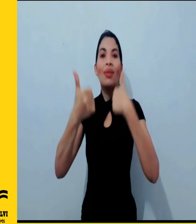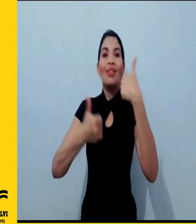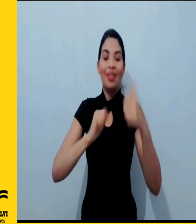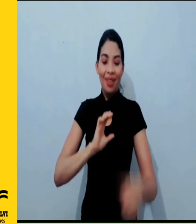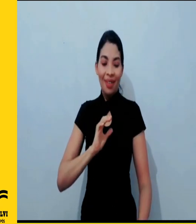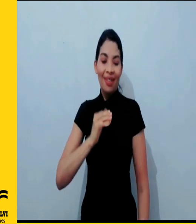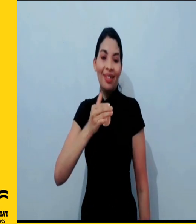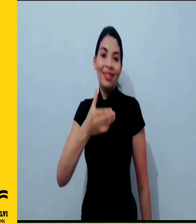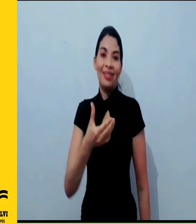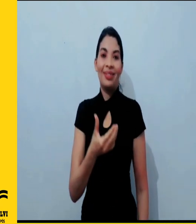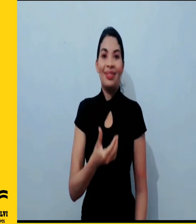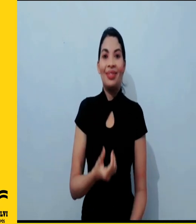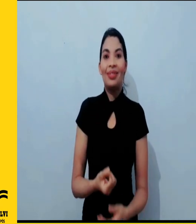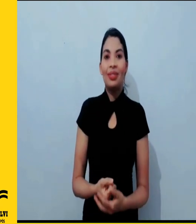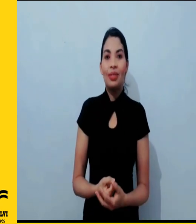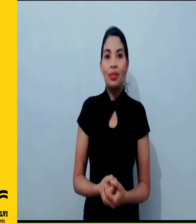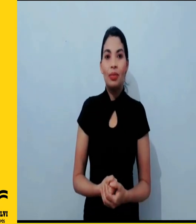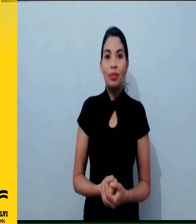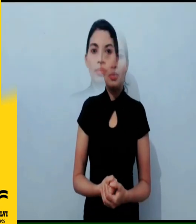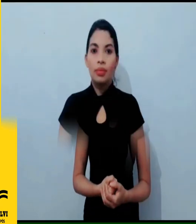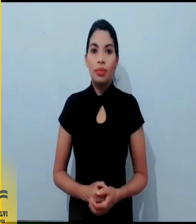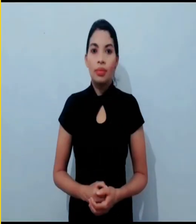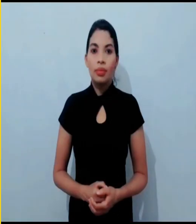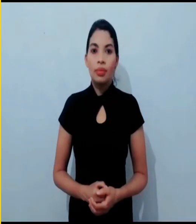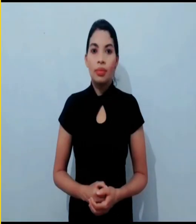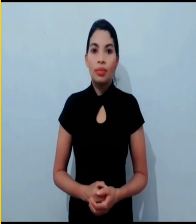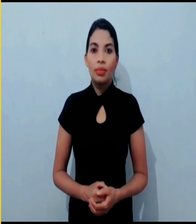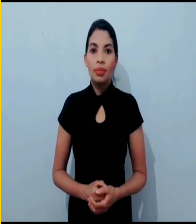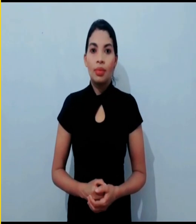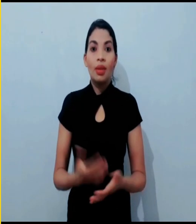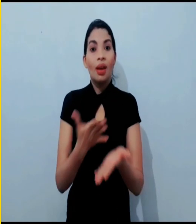qualificados e proativos.